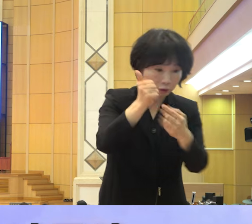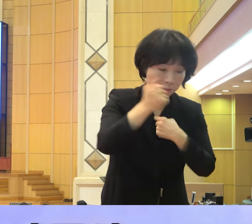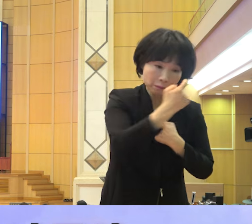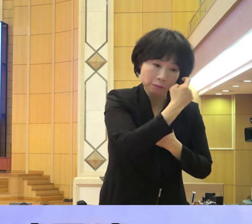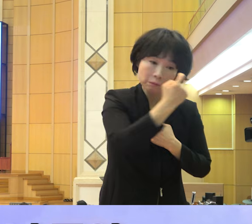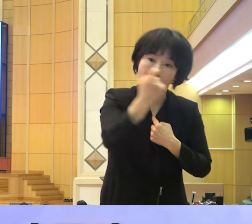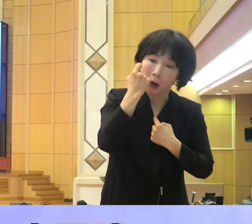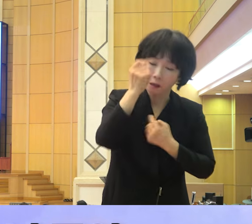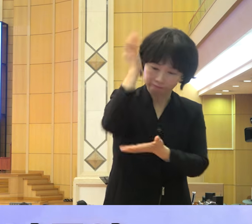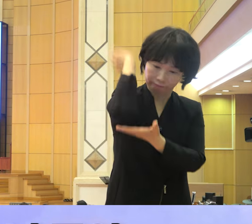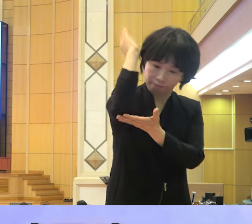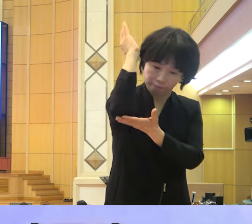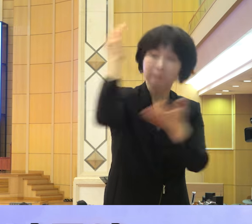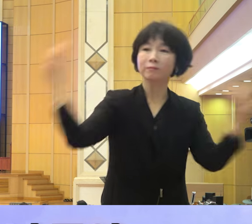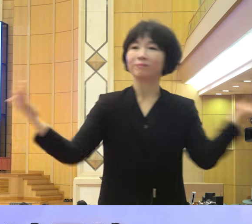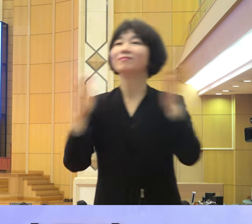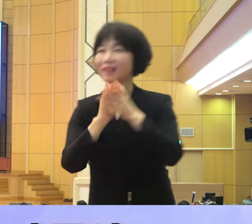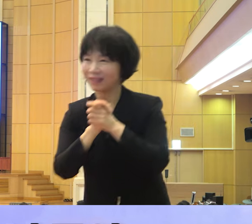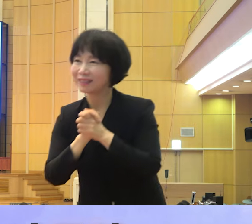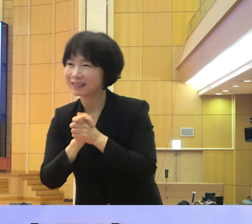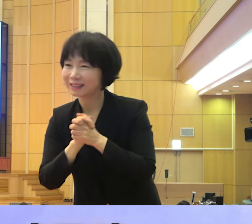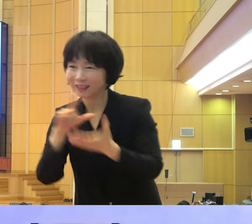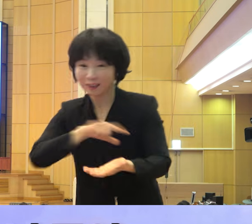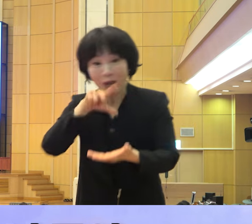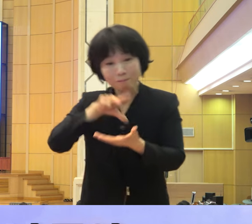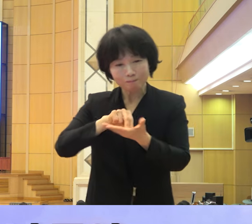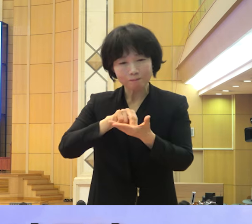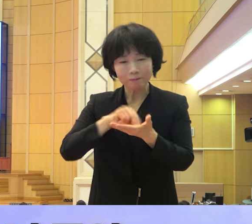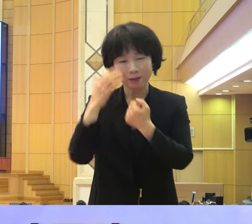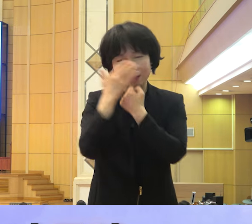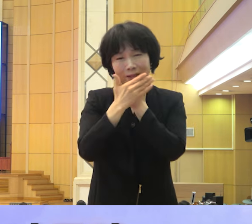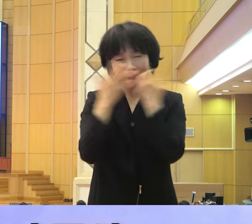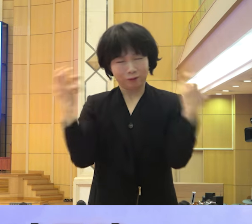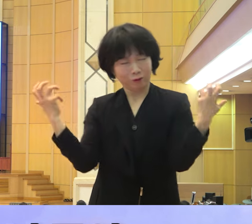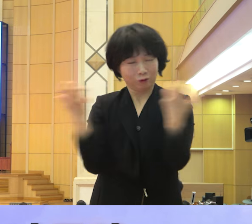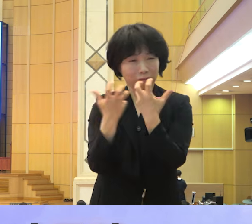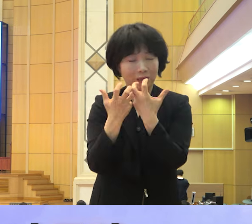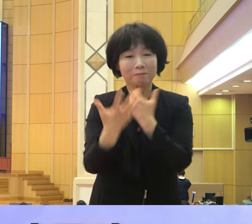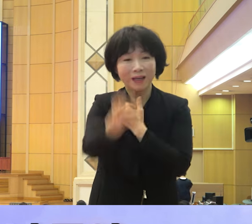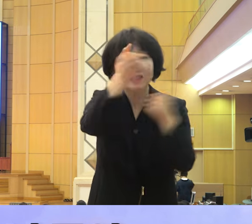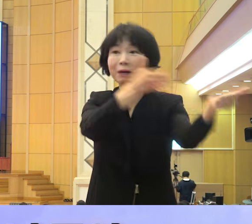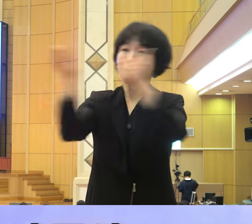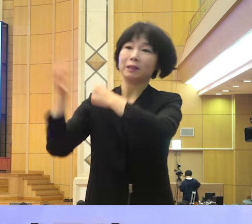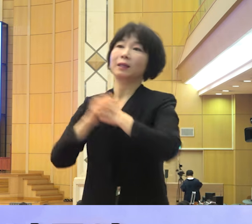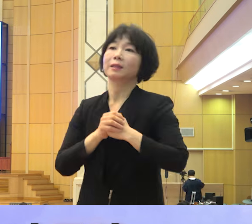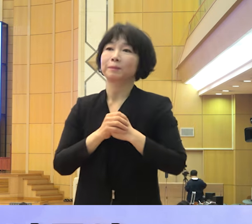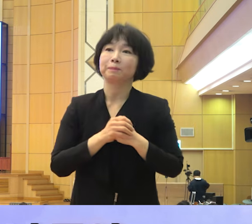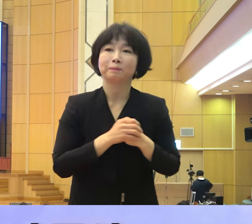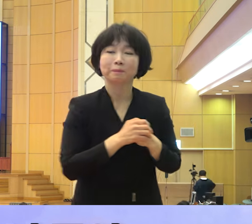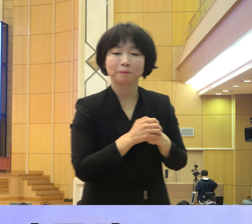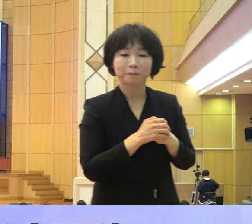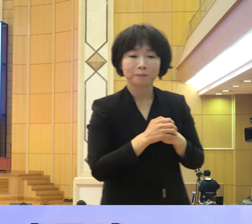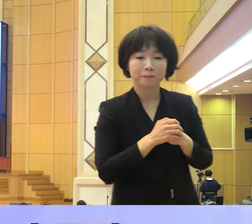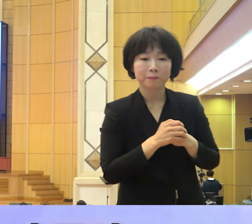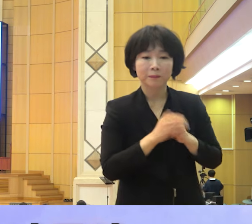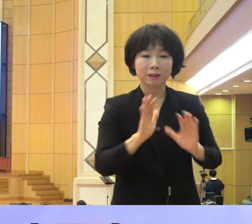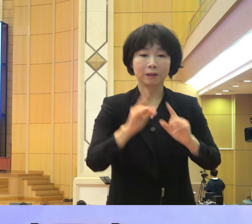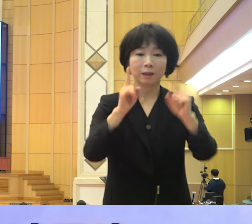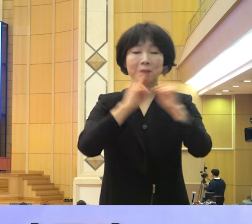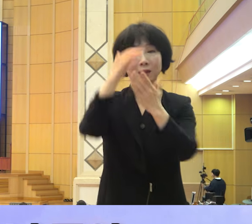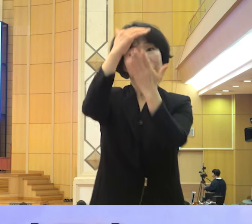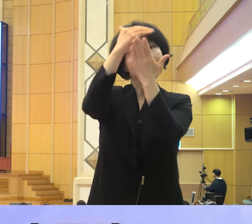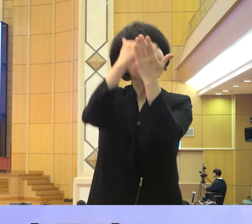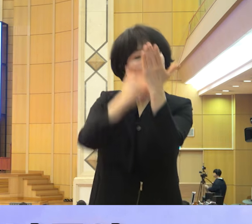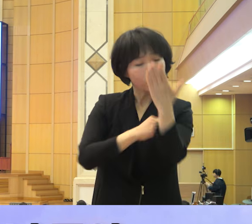예수님 증언. 그런 제목으로 함께 은혜를 나누겠습니다. 본문